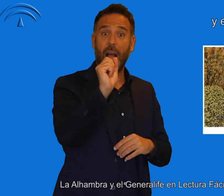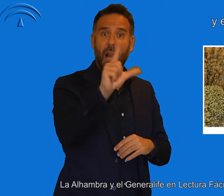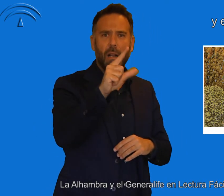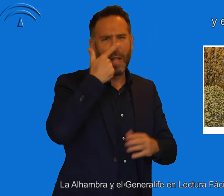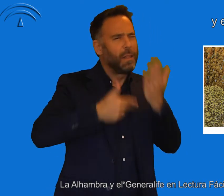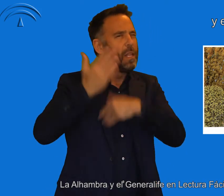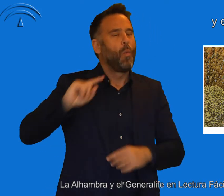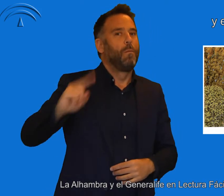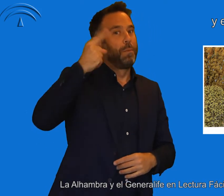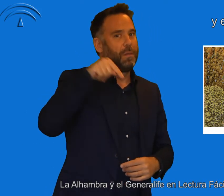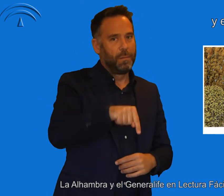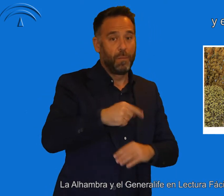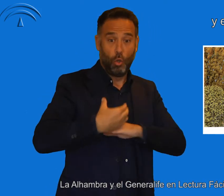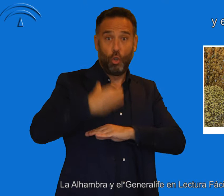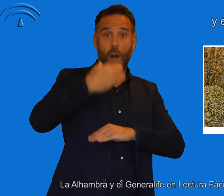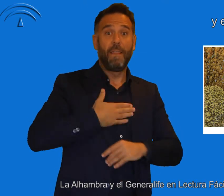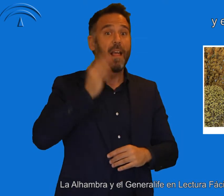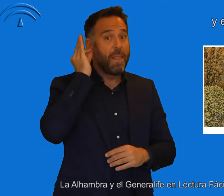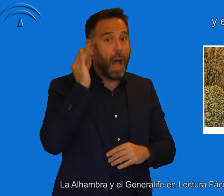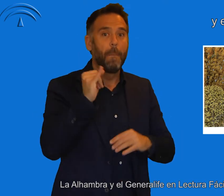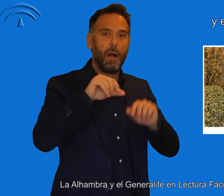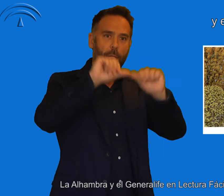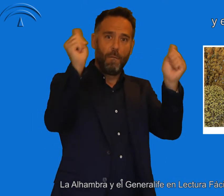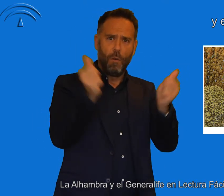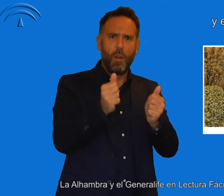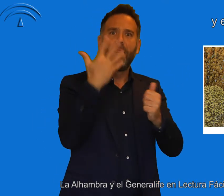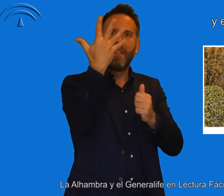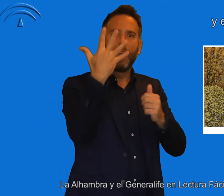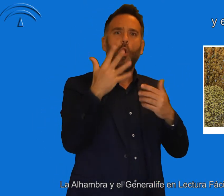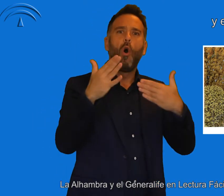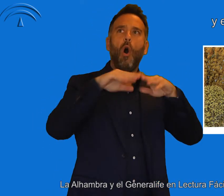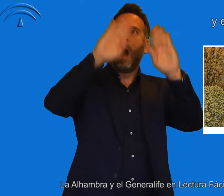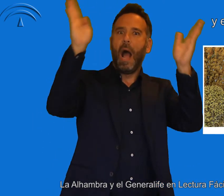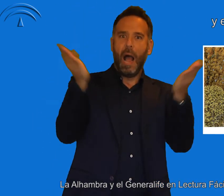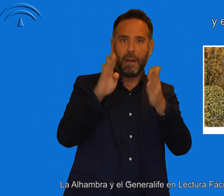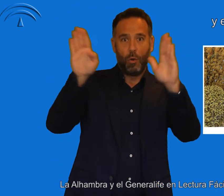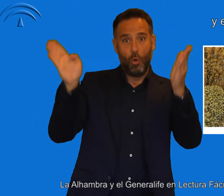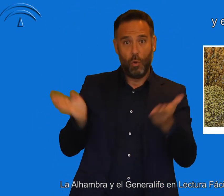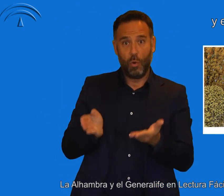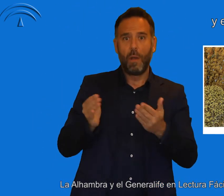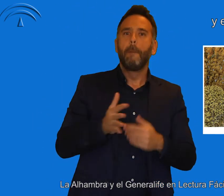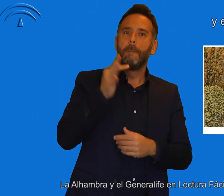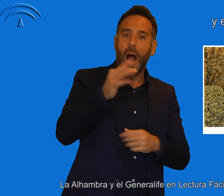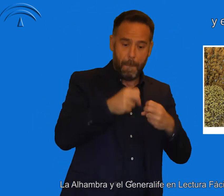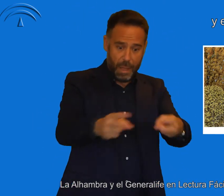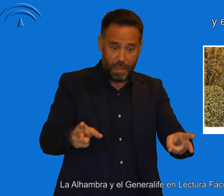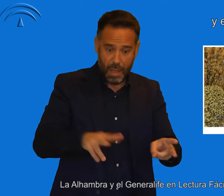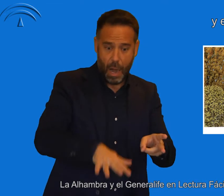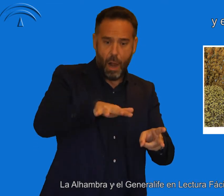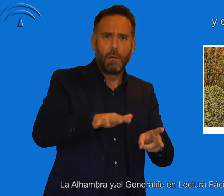de la Alhambra. La Torre de las Damas, de pórtico de 5 arcos, y la gran alberca son los restos de